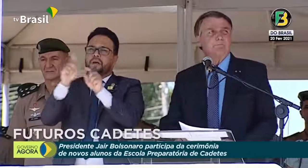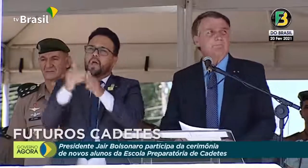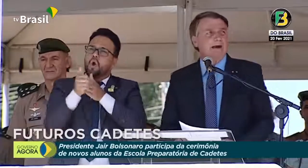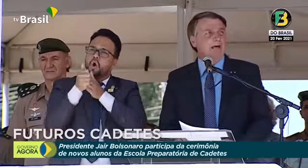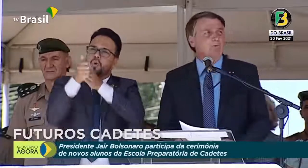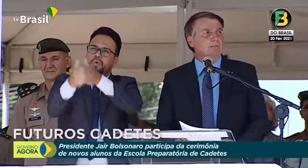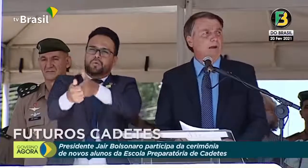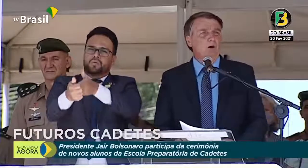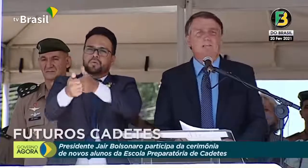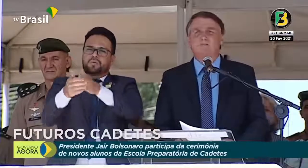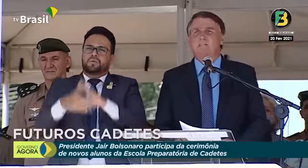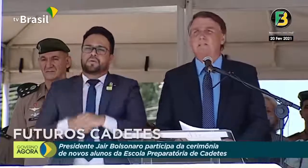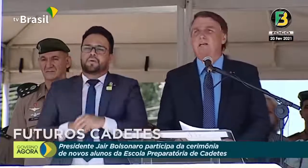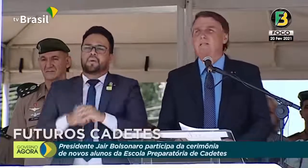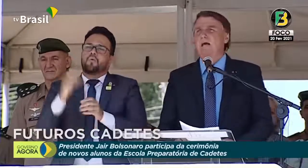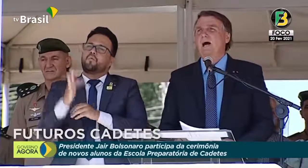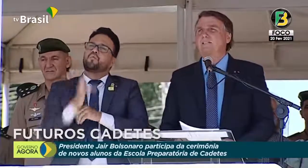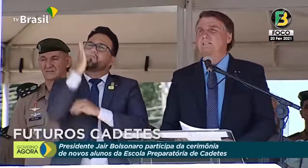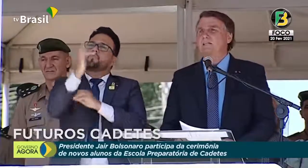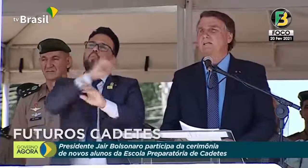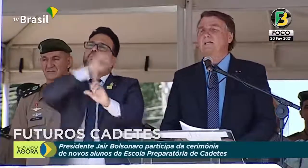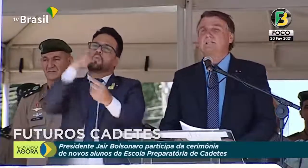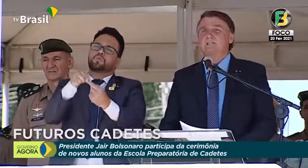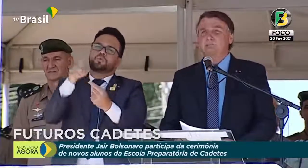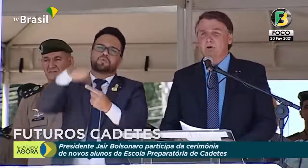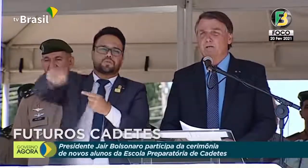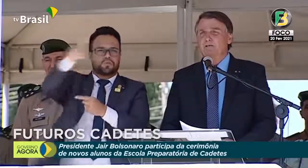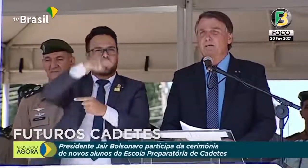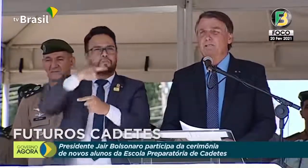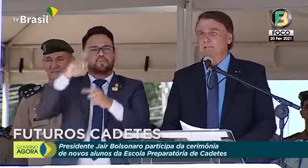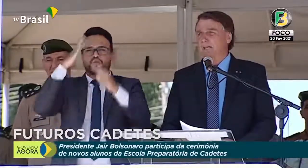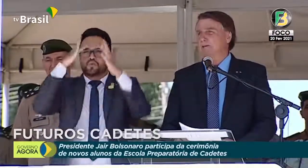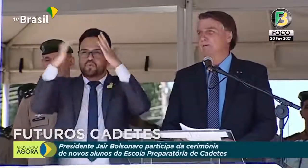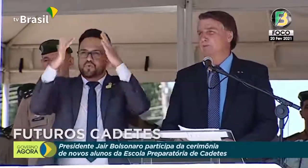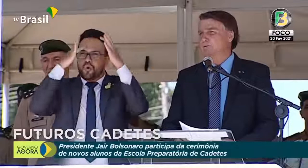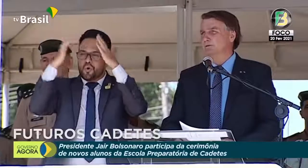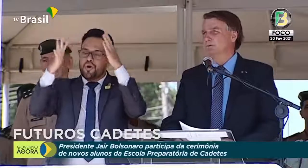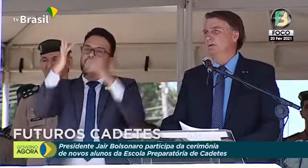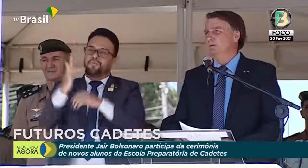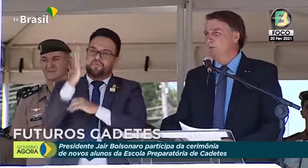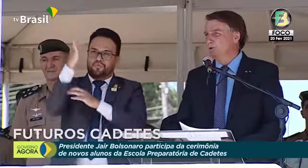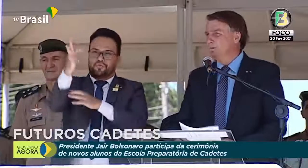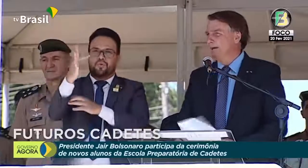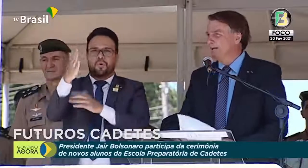conduza para o ideal que vocês assim sonham e ter no